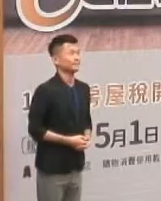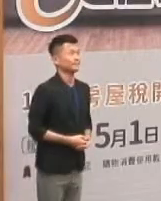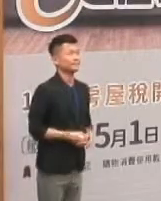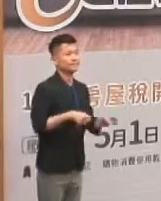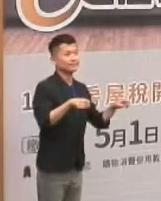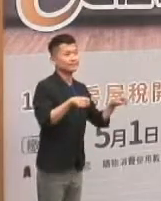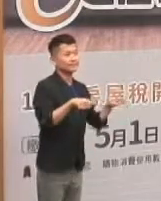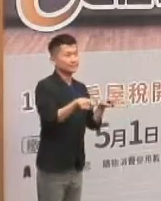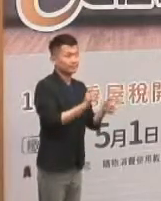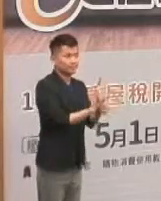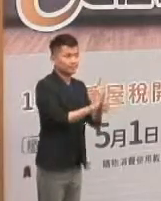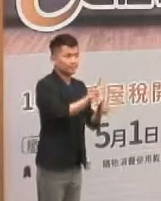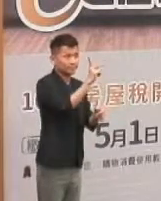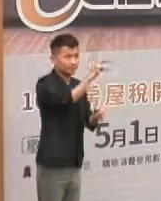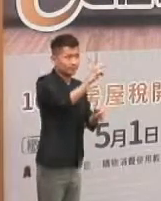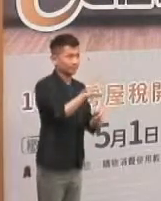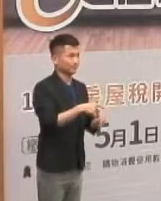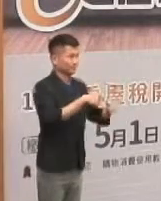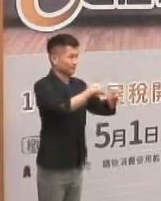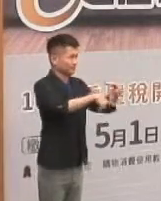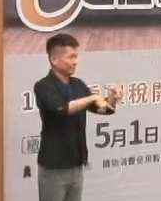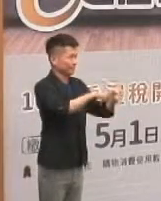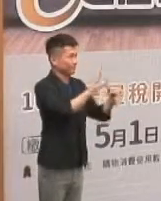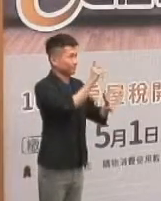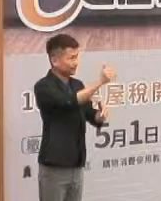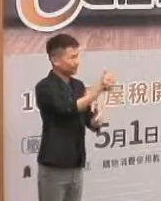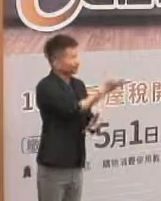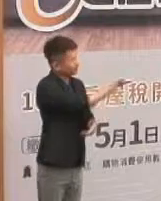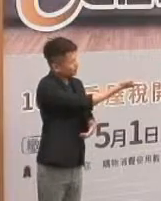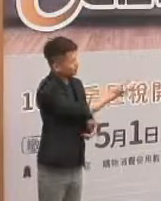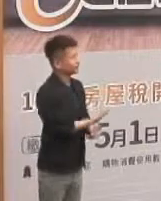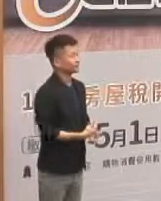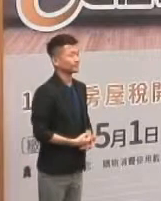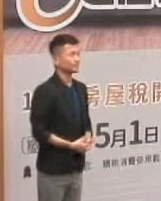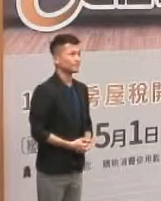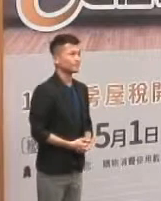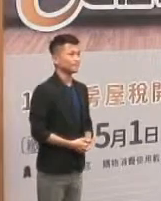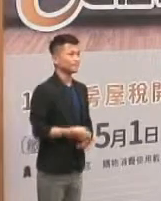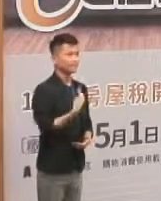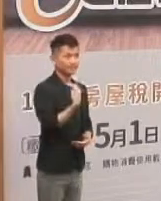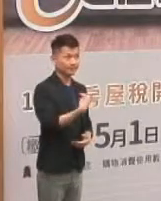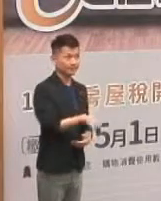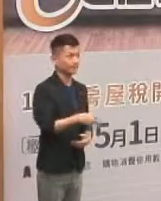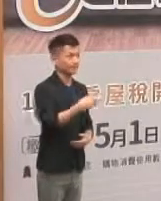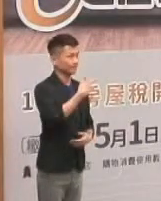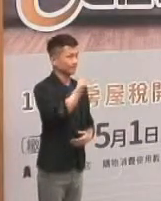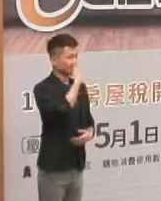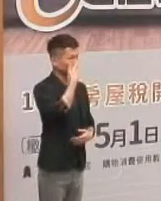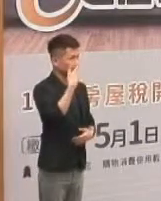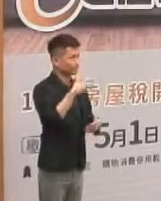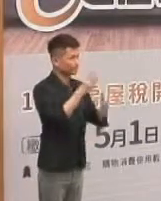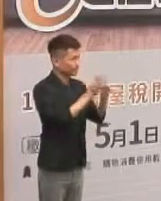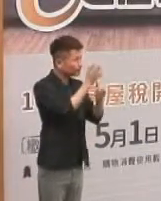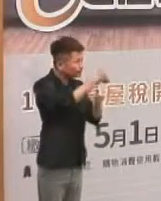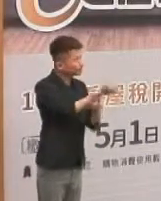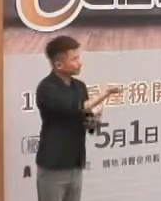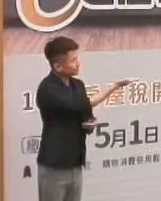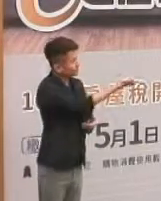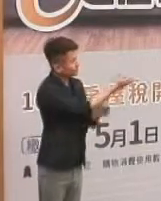计划服务科叶淑仪科长，欢迎您。还有来自我们赖湘军股长，欢